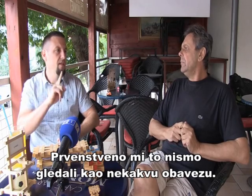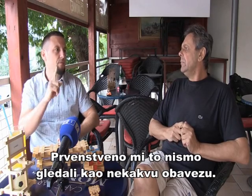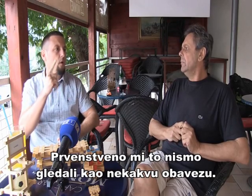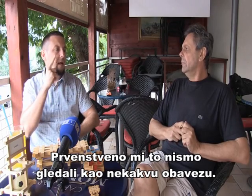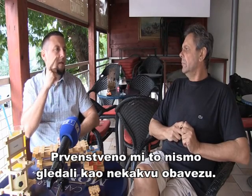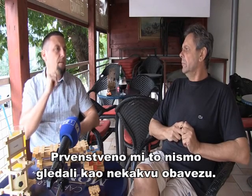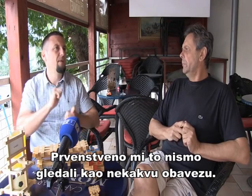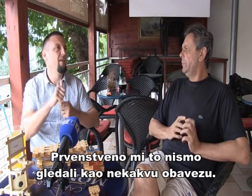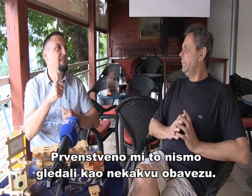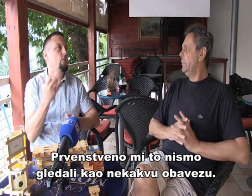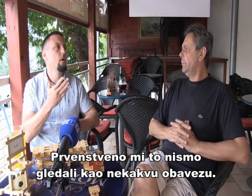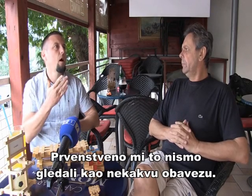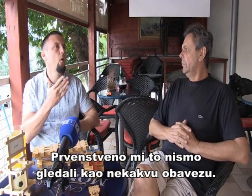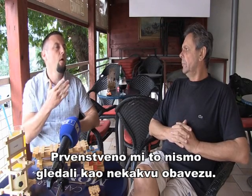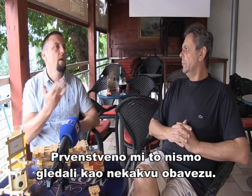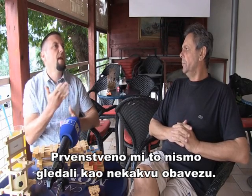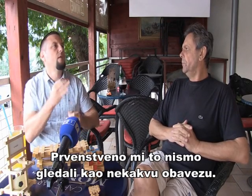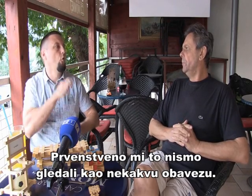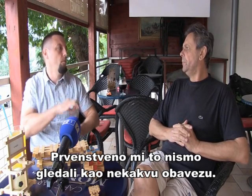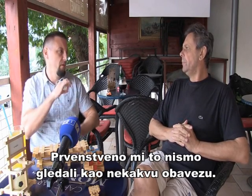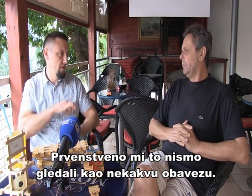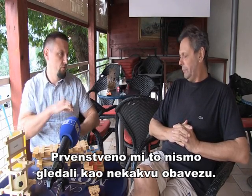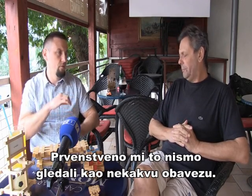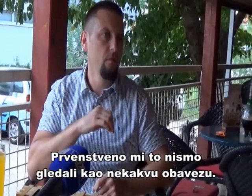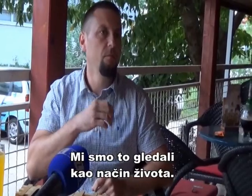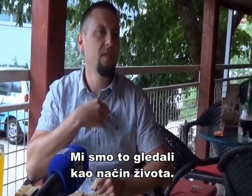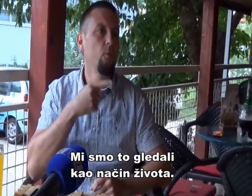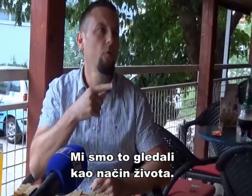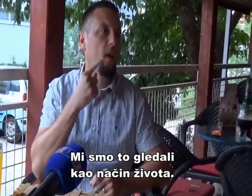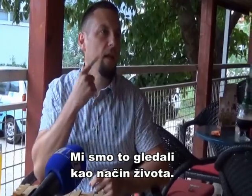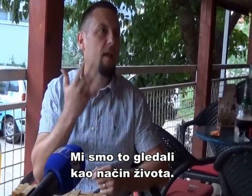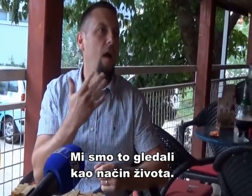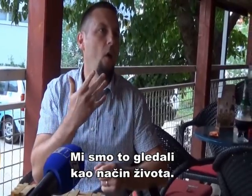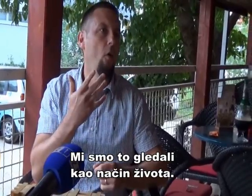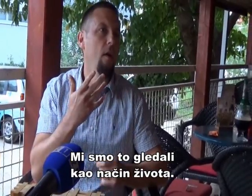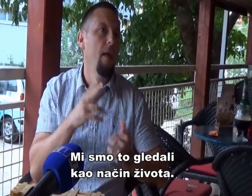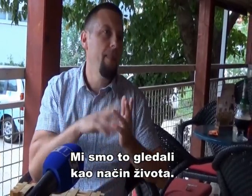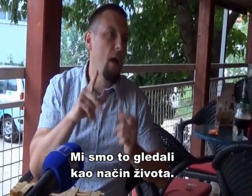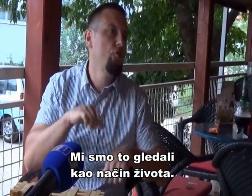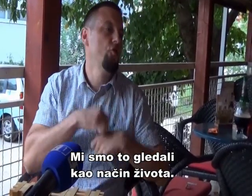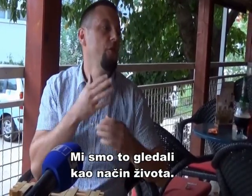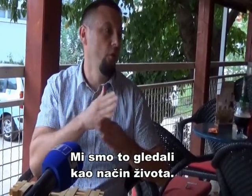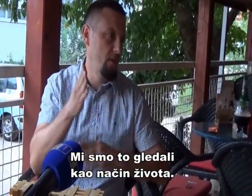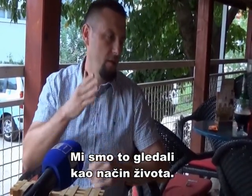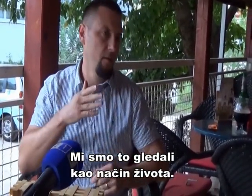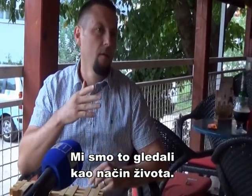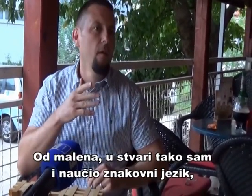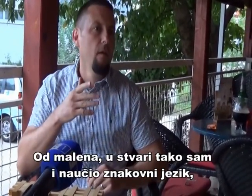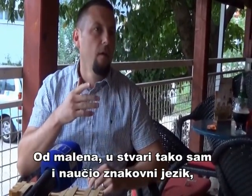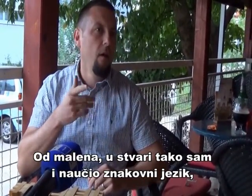nismo gledali prvenstveno kao nekakvu obavezu. Mi smo to gledali kao način života.